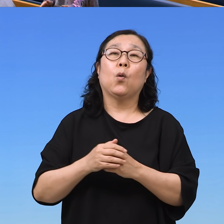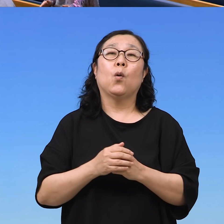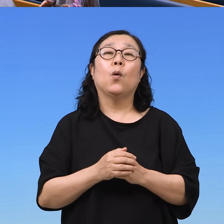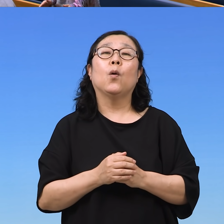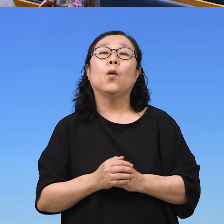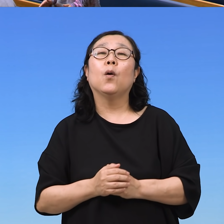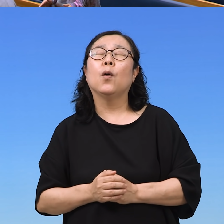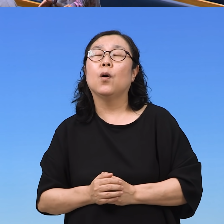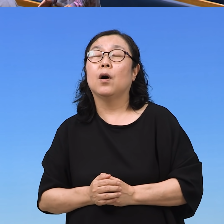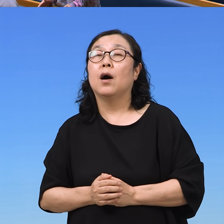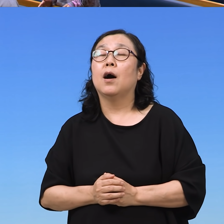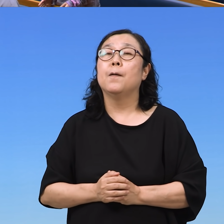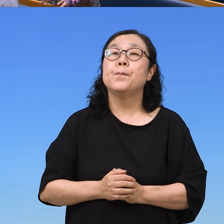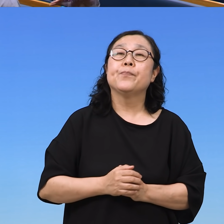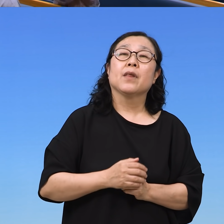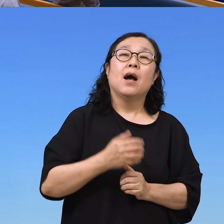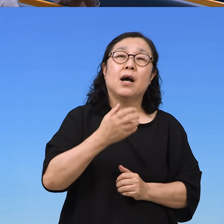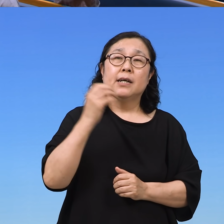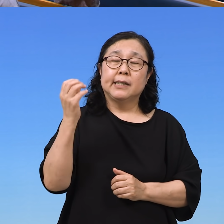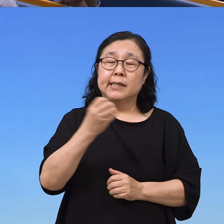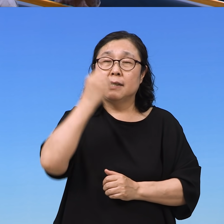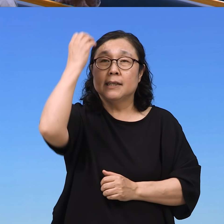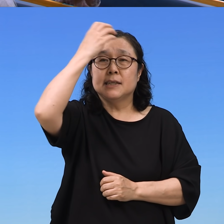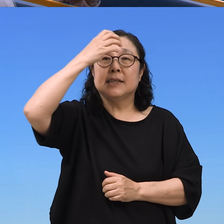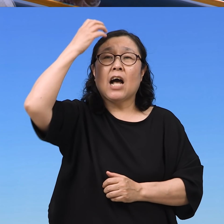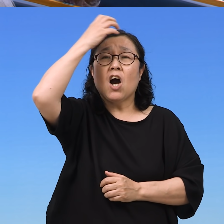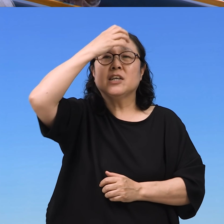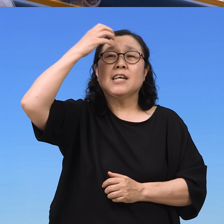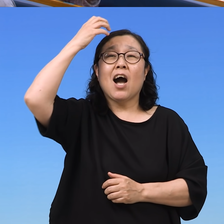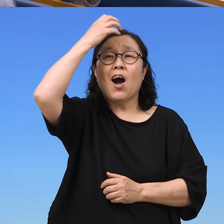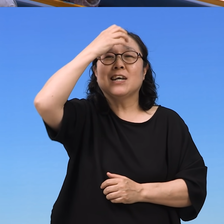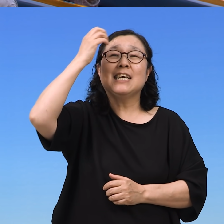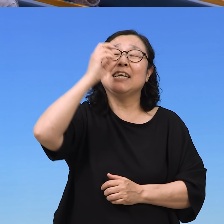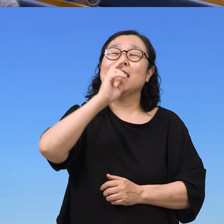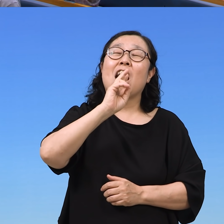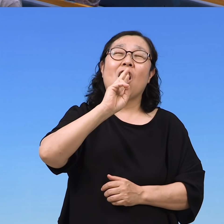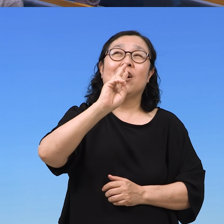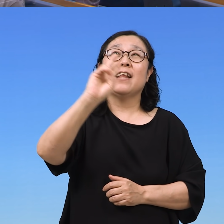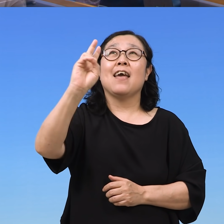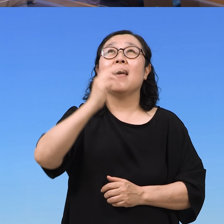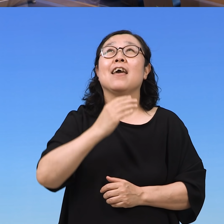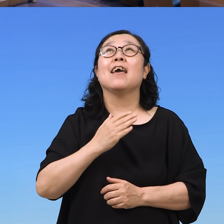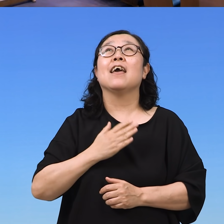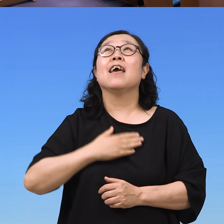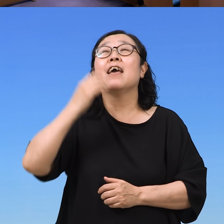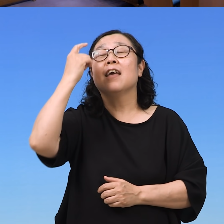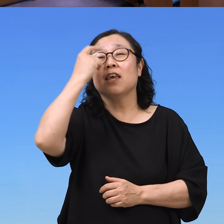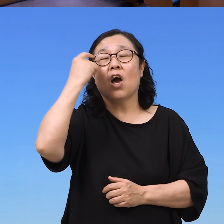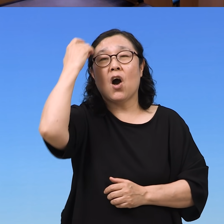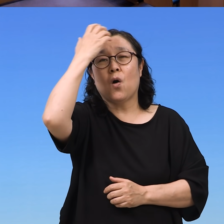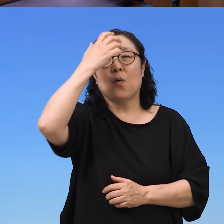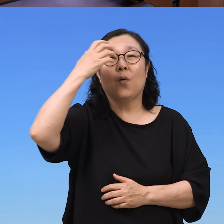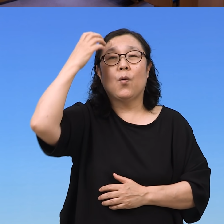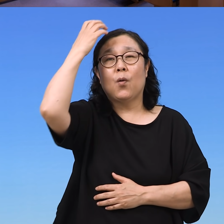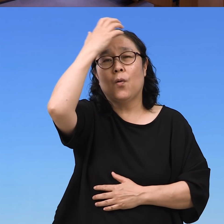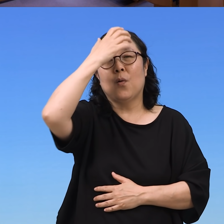이 일을 가능하게 하시는 성령님, 성령이여 내 영혼